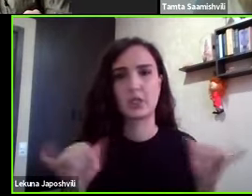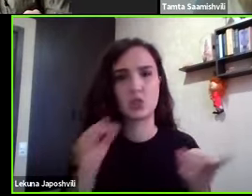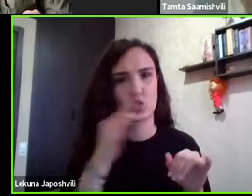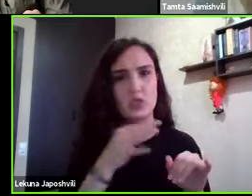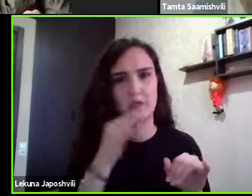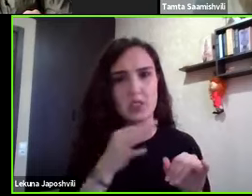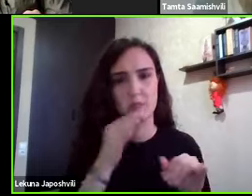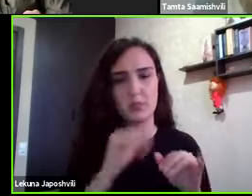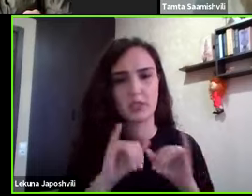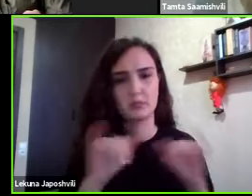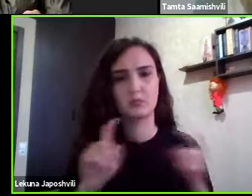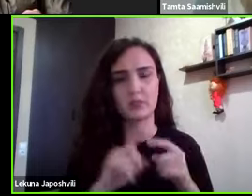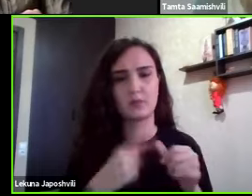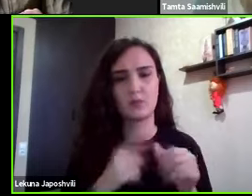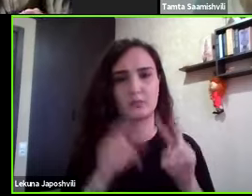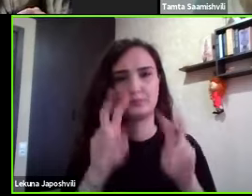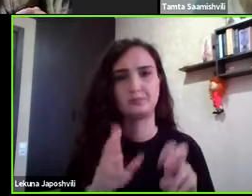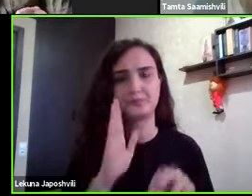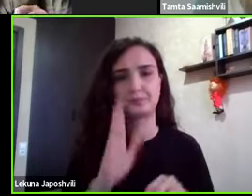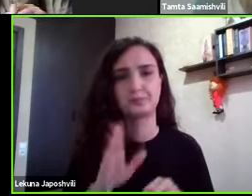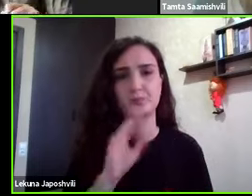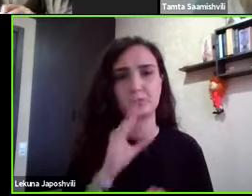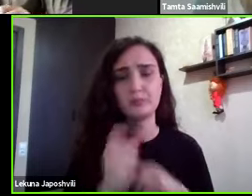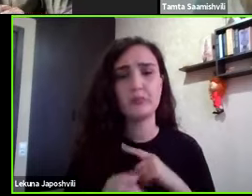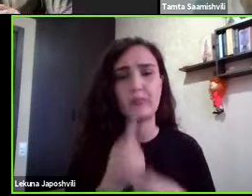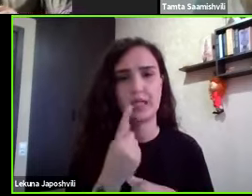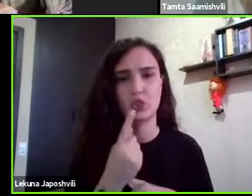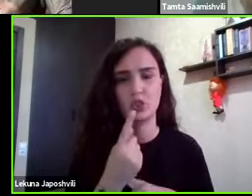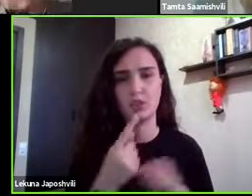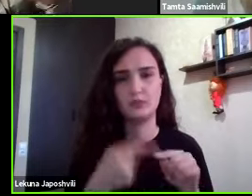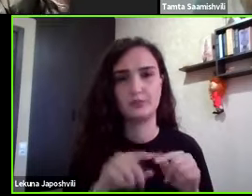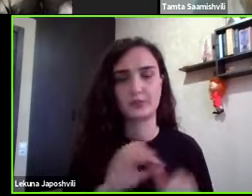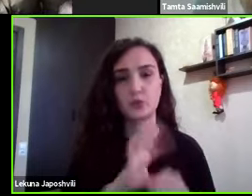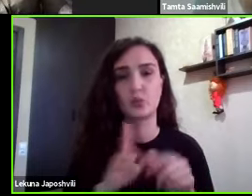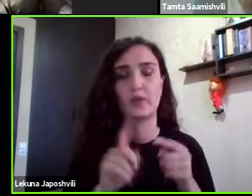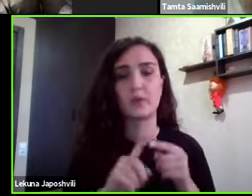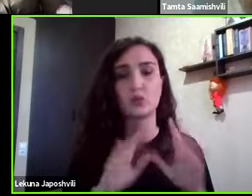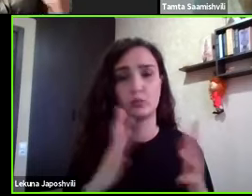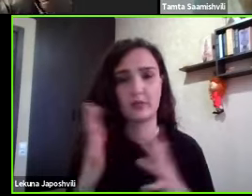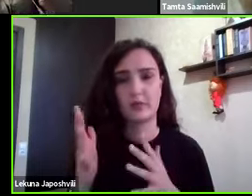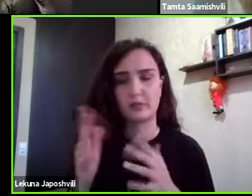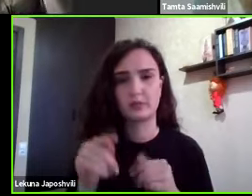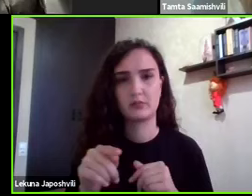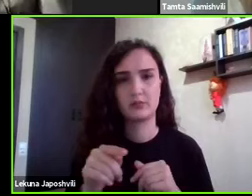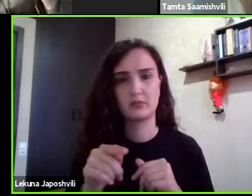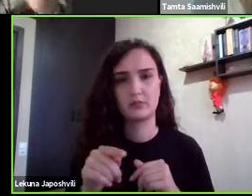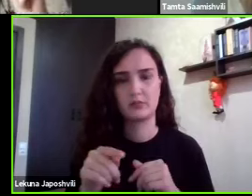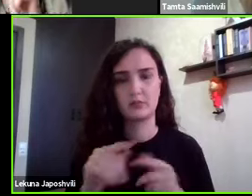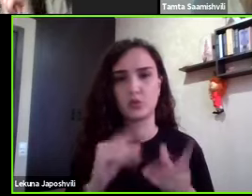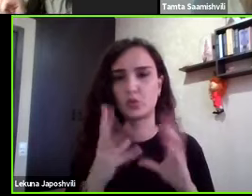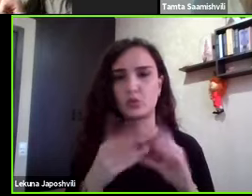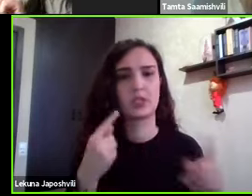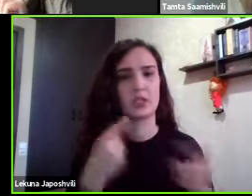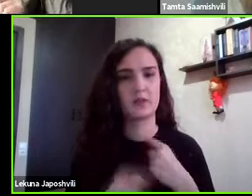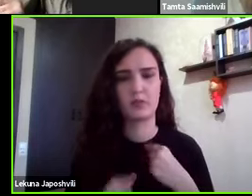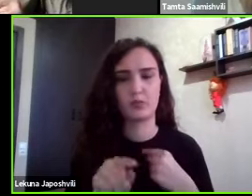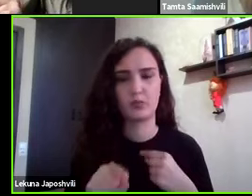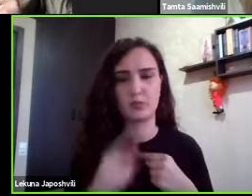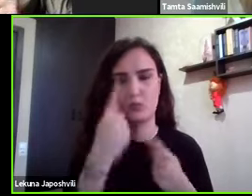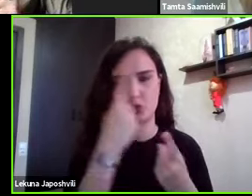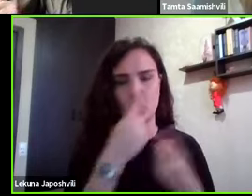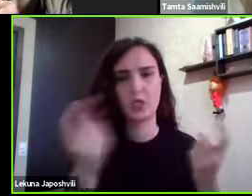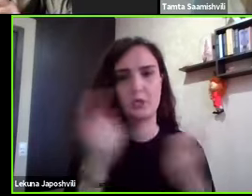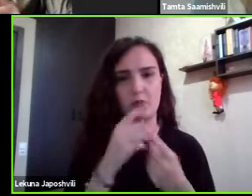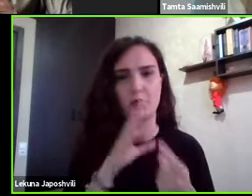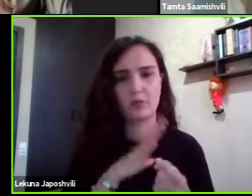სანამ პანდემია დაერქმეოდა, როცა გაჩნდა ეს კორონავირუსის შემთხვევები, სრულიად განსხვავებული მოწოდებები იყო,